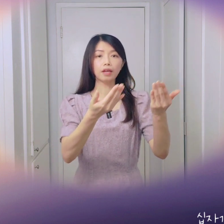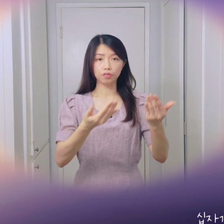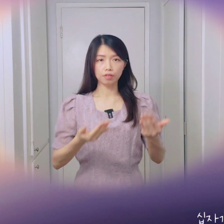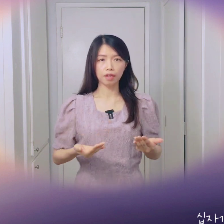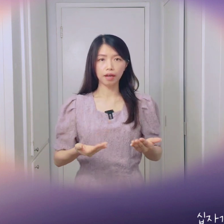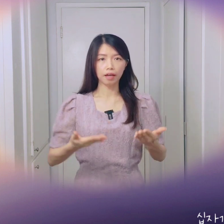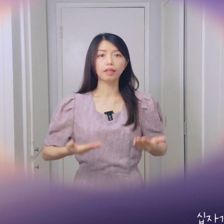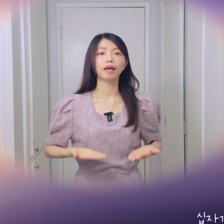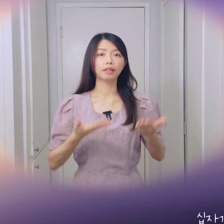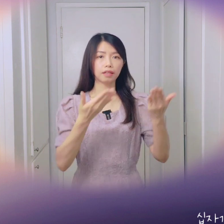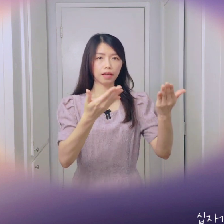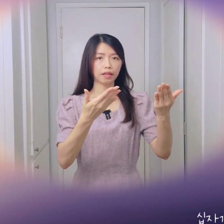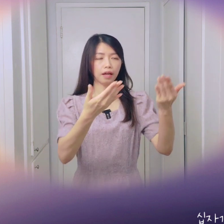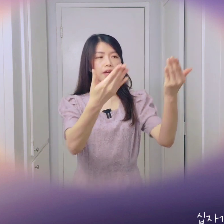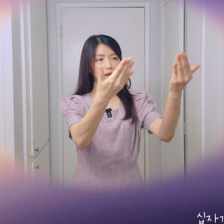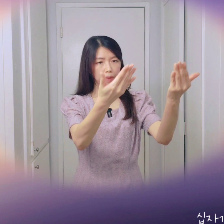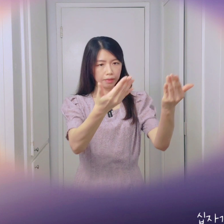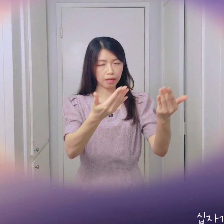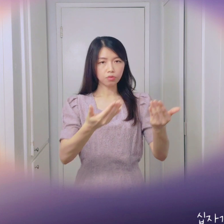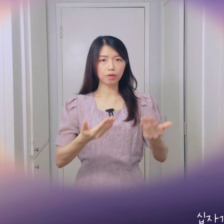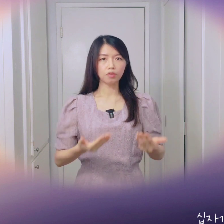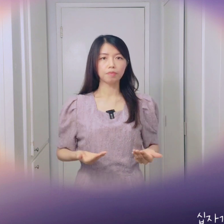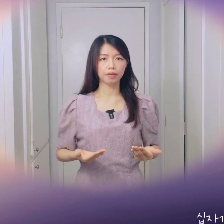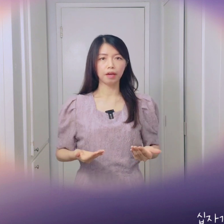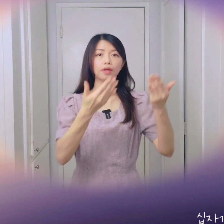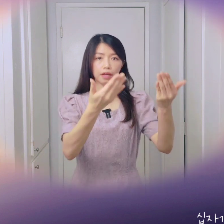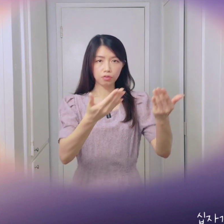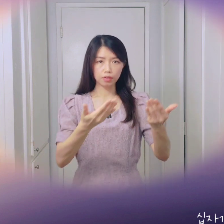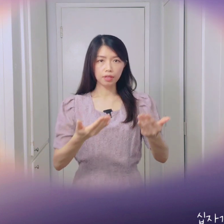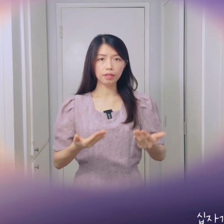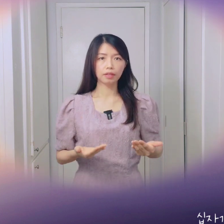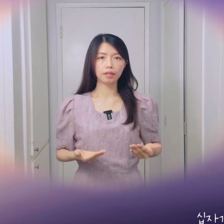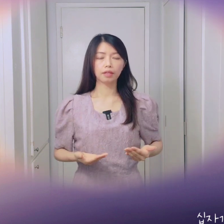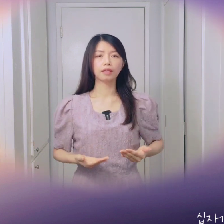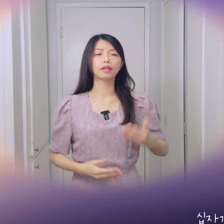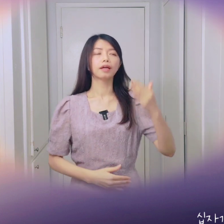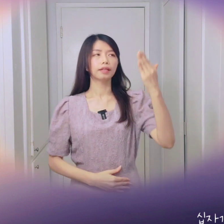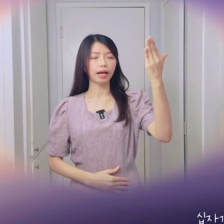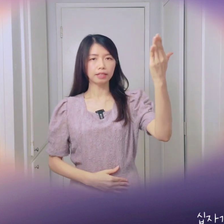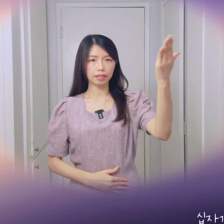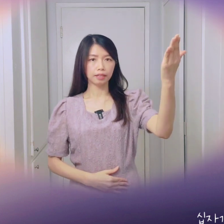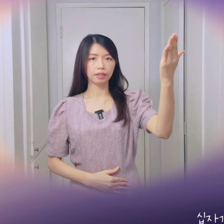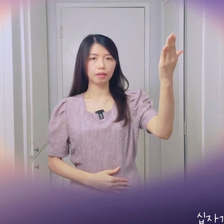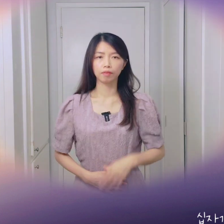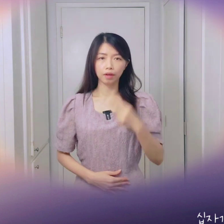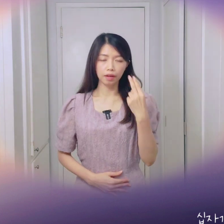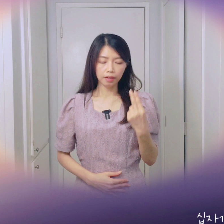나에게 해주셨으니까 내가 드리는 게 아니라 받다 수어를 해주시면 돼요. 해주신 당신.